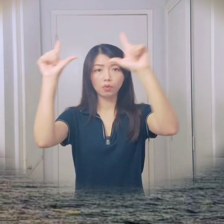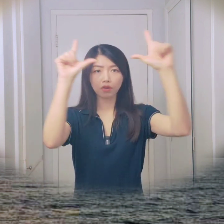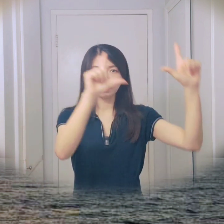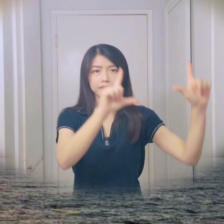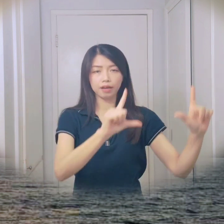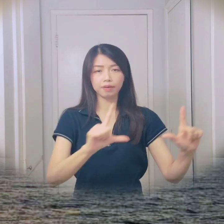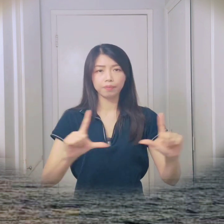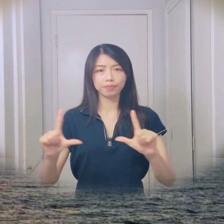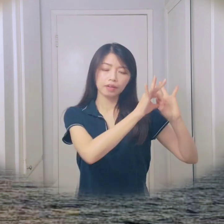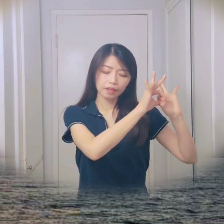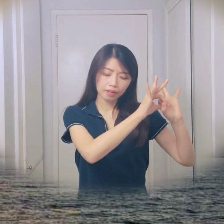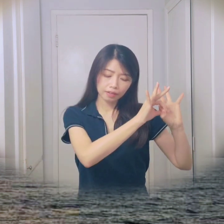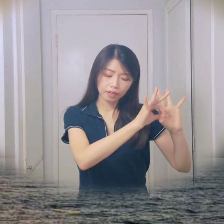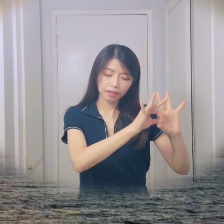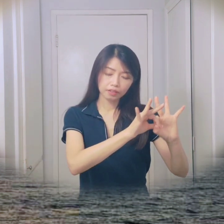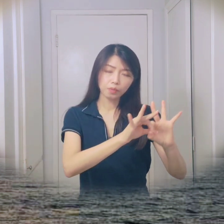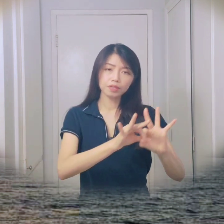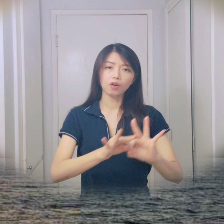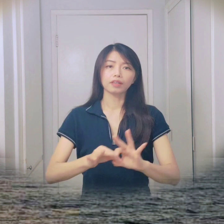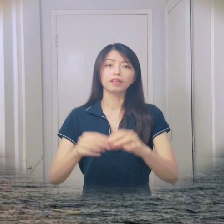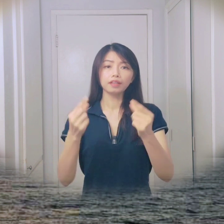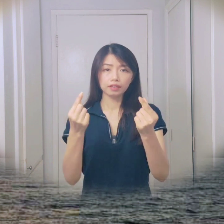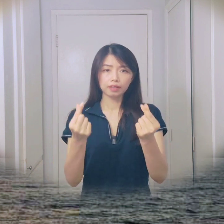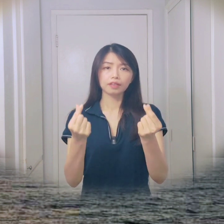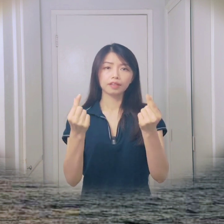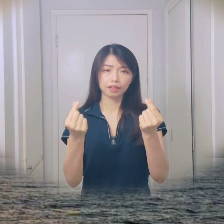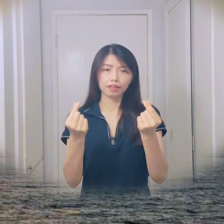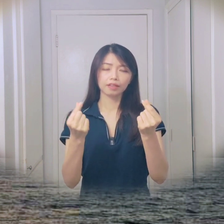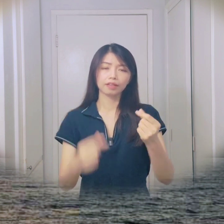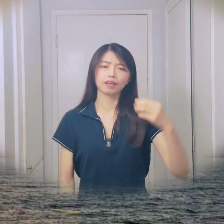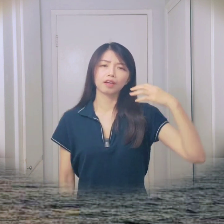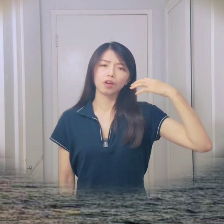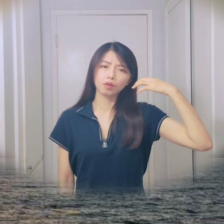한 바퀴 돌려주시면 돼요. 끝없을 것 같은